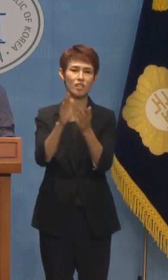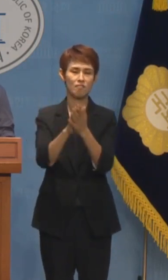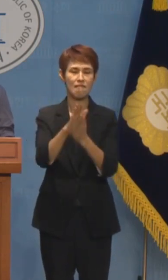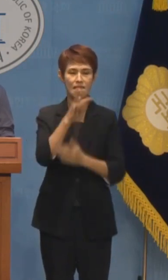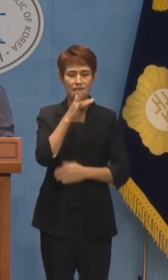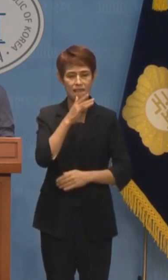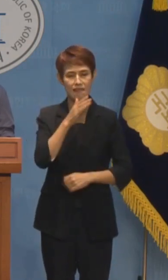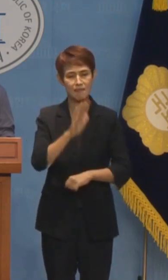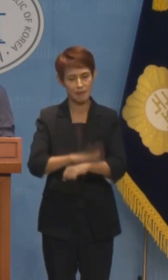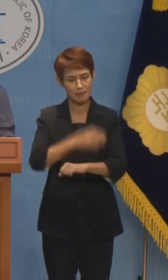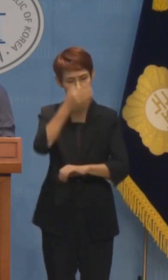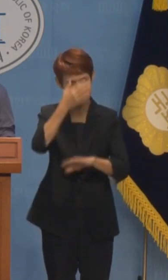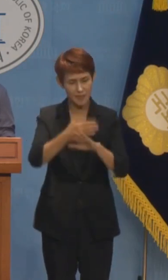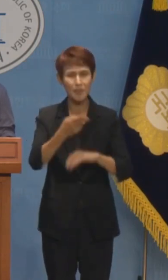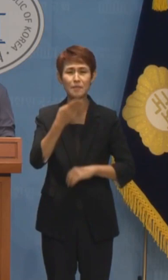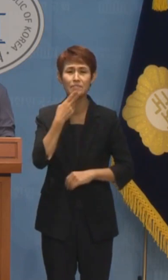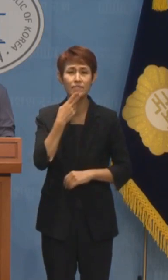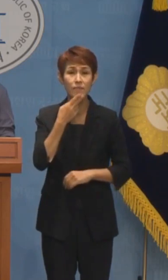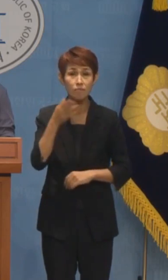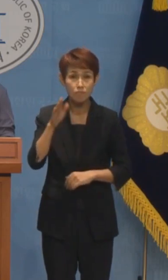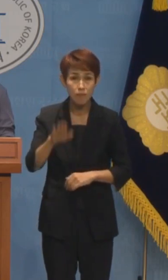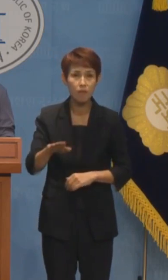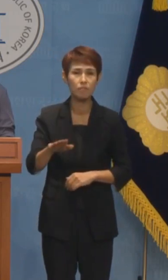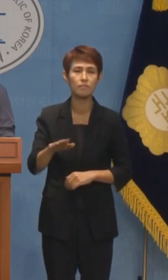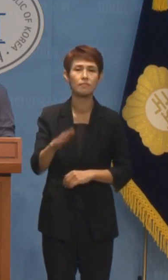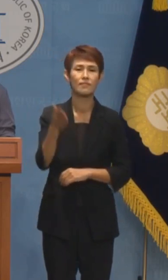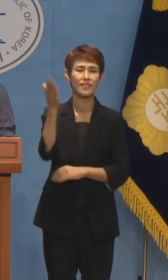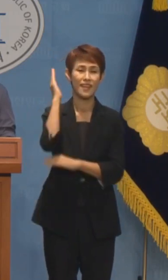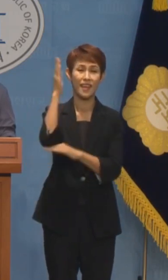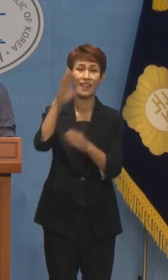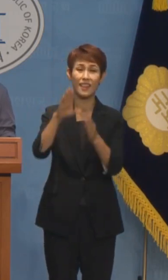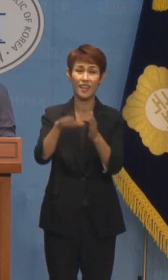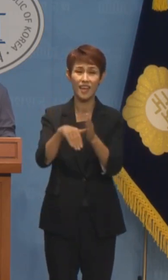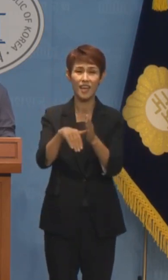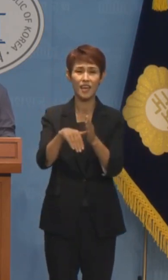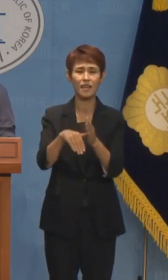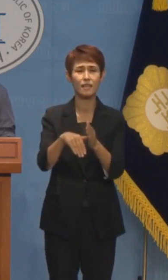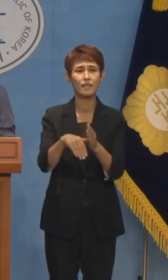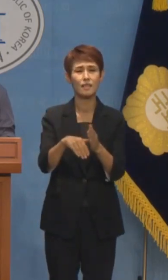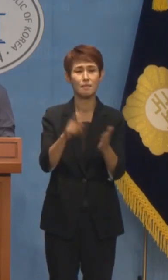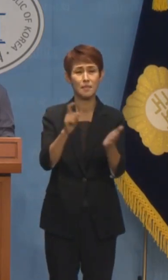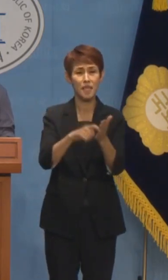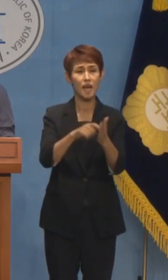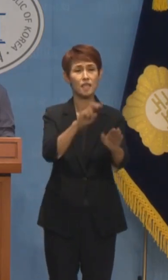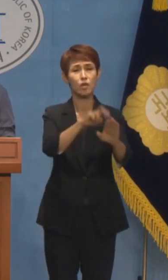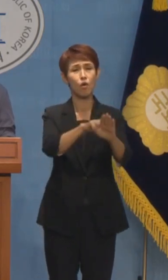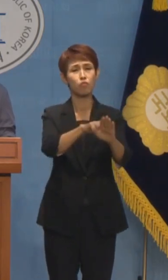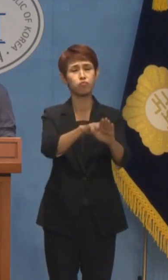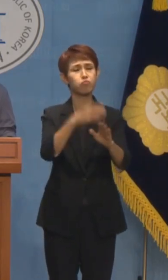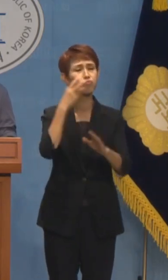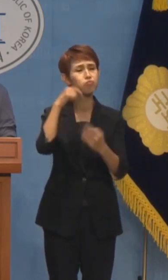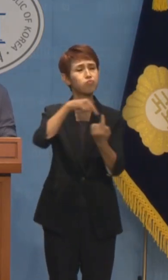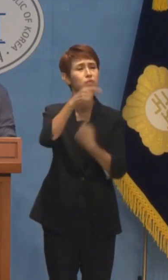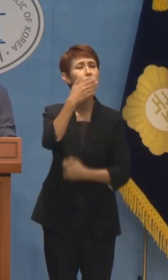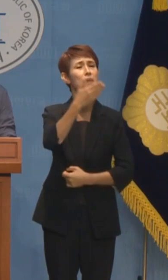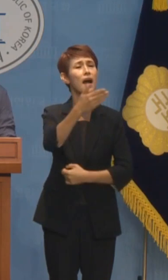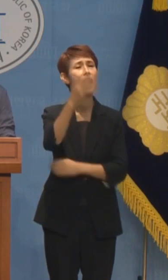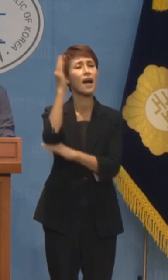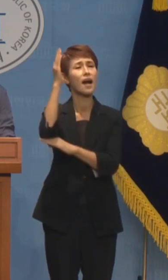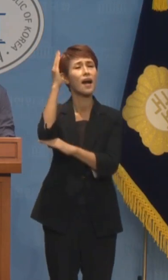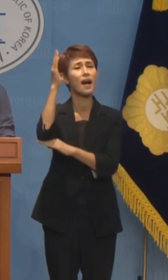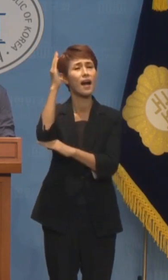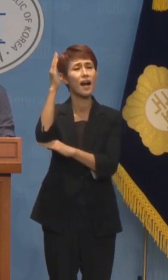과하지는 않았지만 지난 기자회견에서 그래도 비상 진료 체제가 원활하게 가동되고